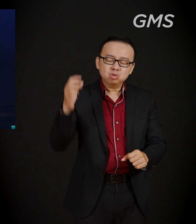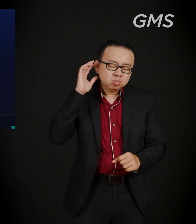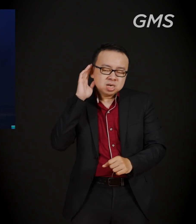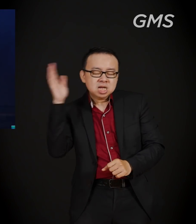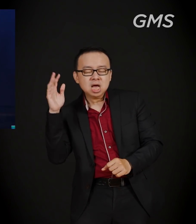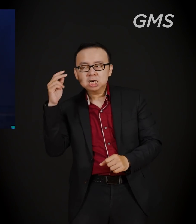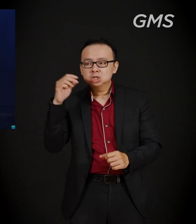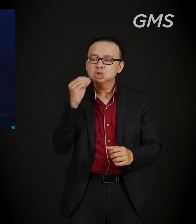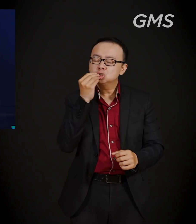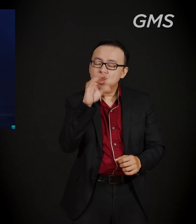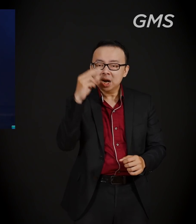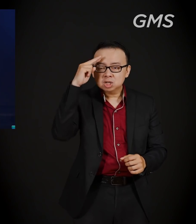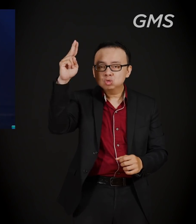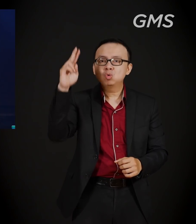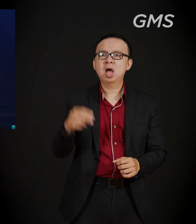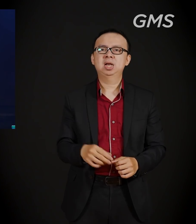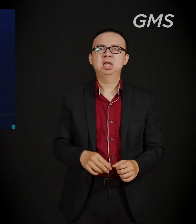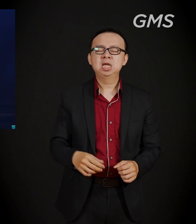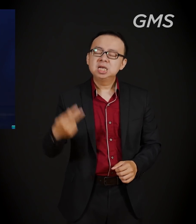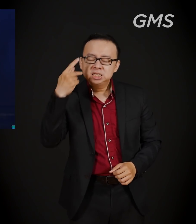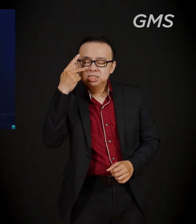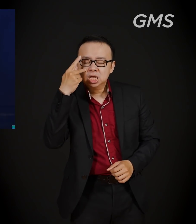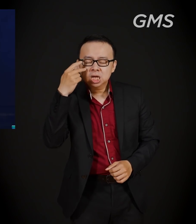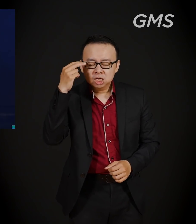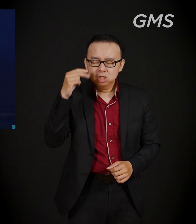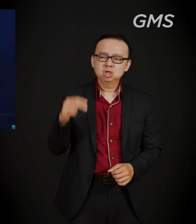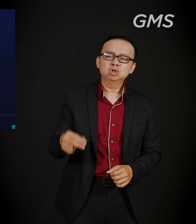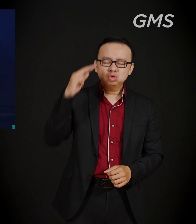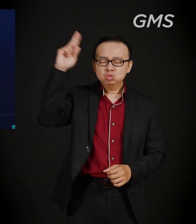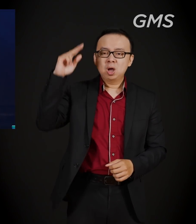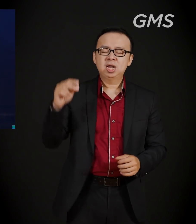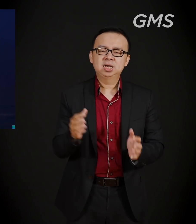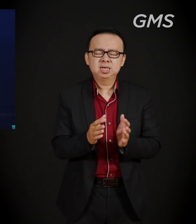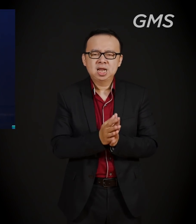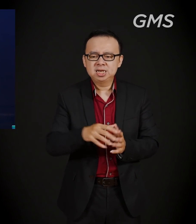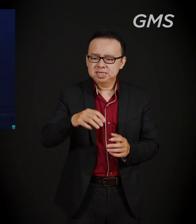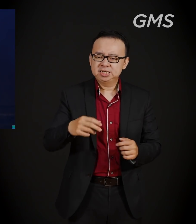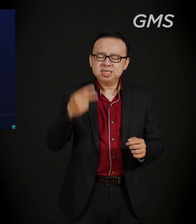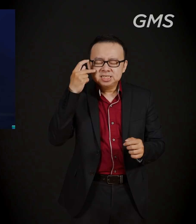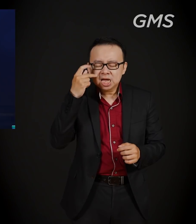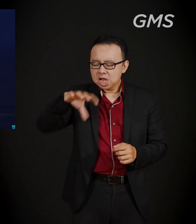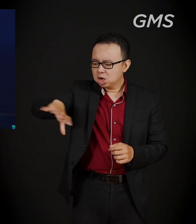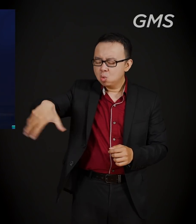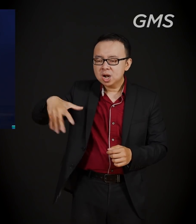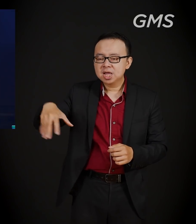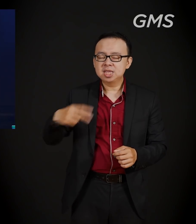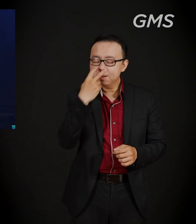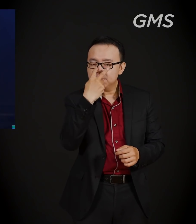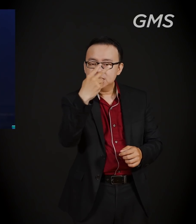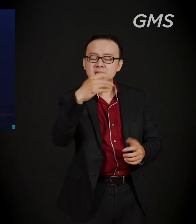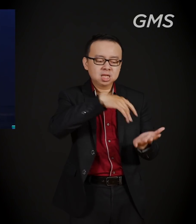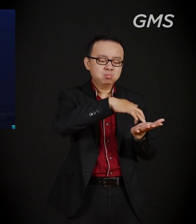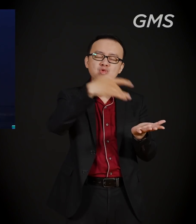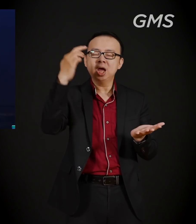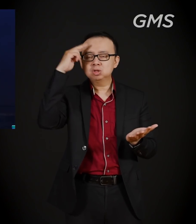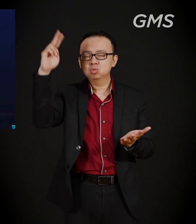berjalan dalam kemuliaan Tuhan. Ia selalu dijaga Tuhan bersama dengan seluruh keluarganya melihat kemuliaan dan kasih Tuhan yang nyata. Dan seluruh tim pelayanan